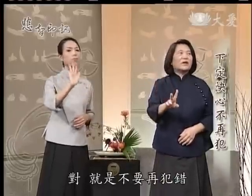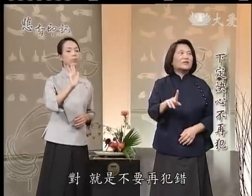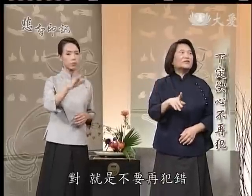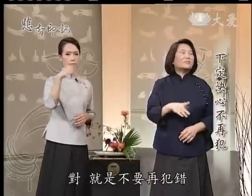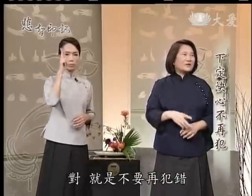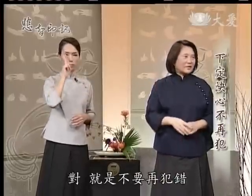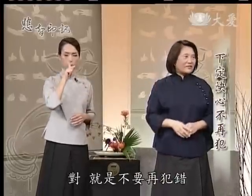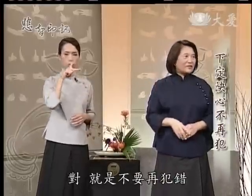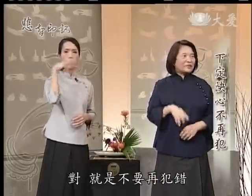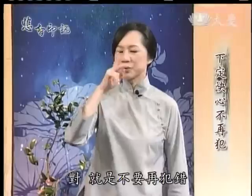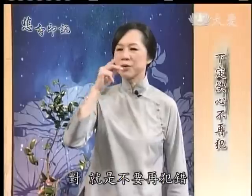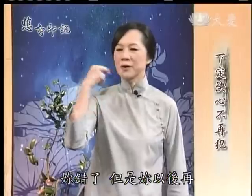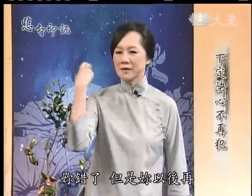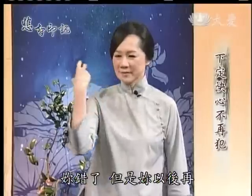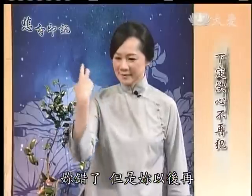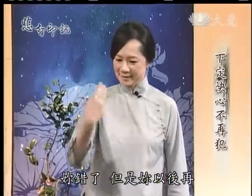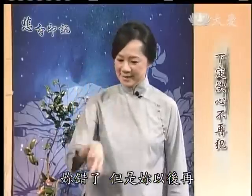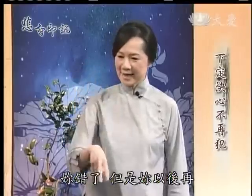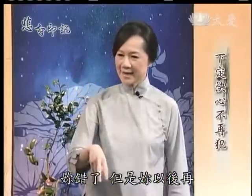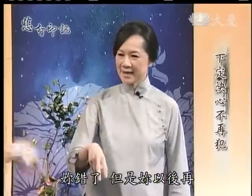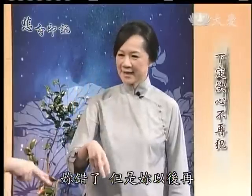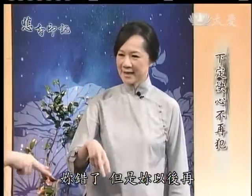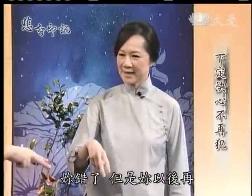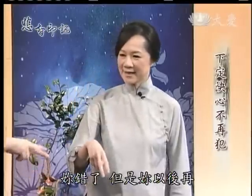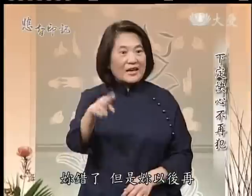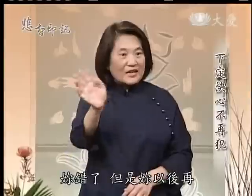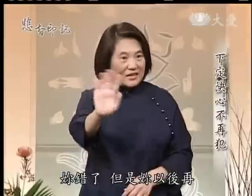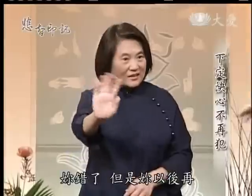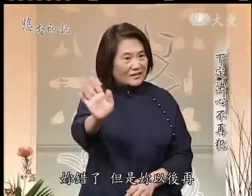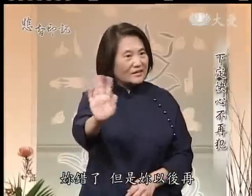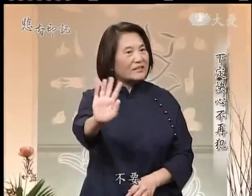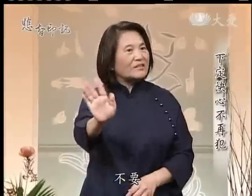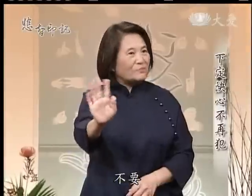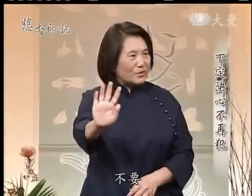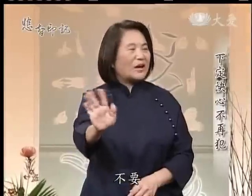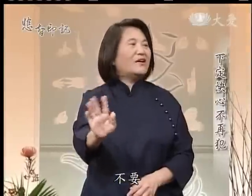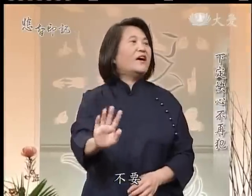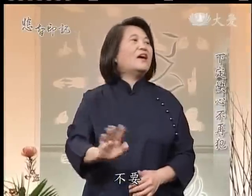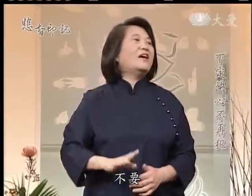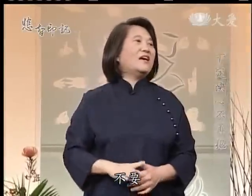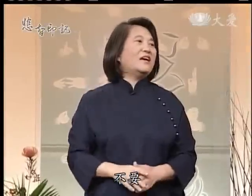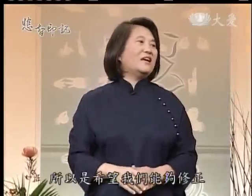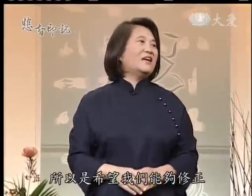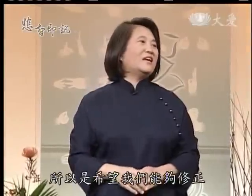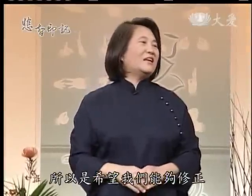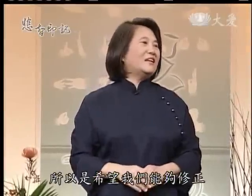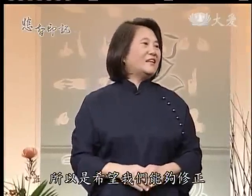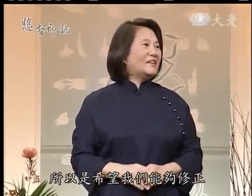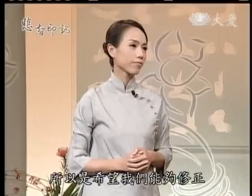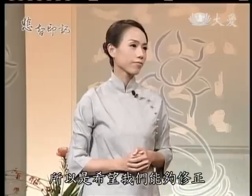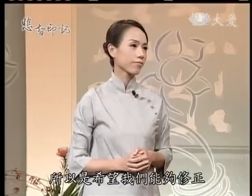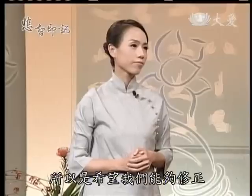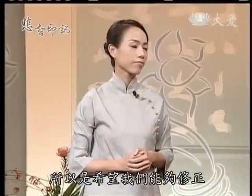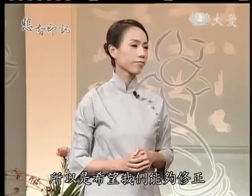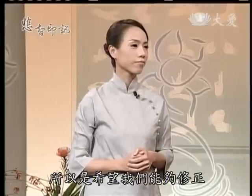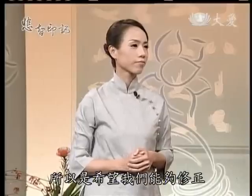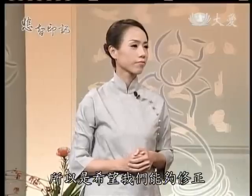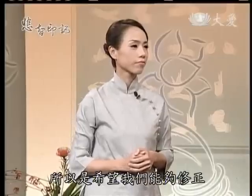对，就是不要再犯错。 错， 你错了，但是你以后再 不要， 不要， 所以是希望我们能够修